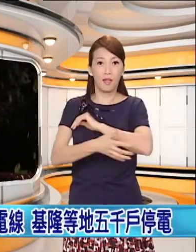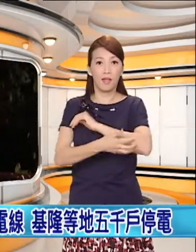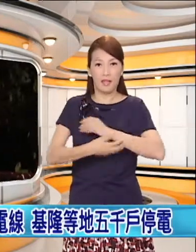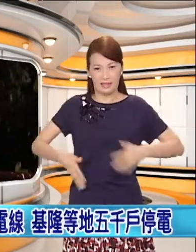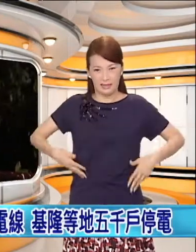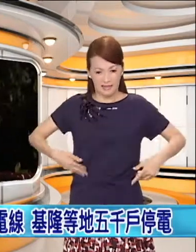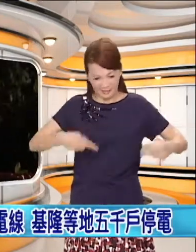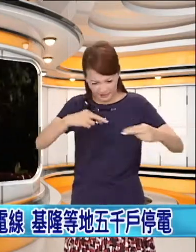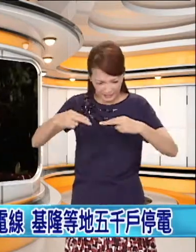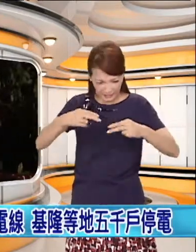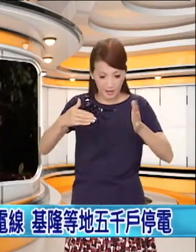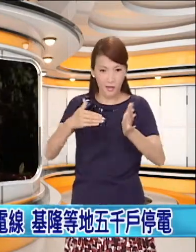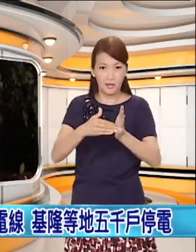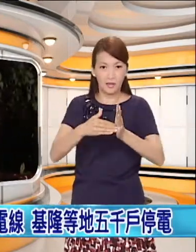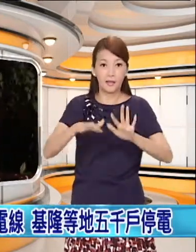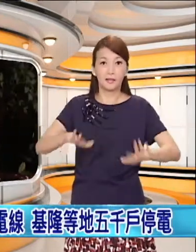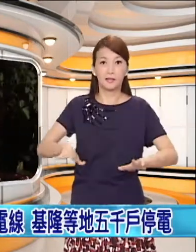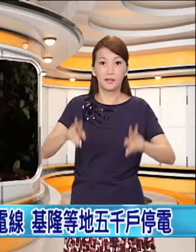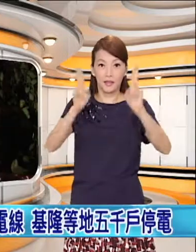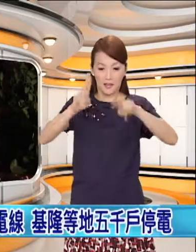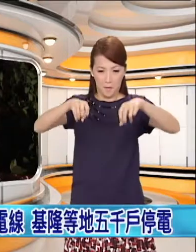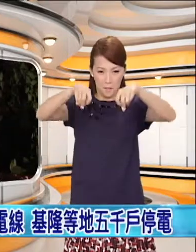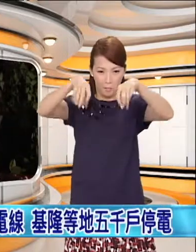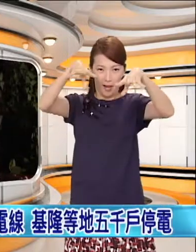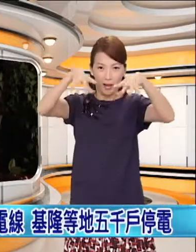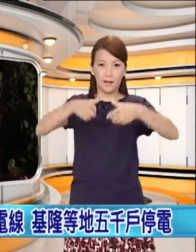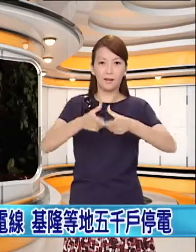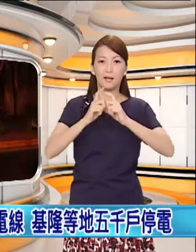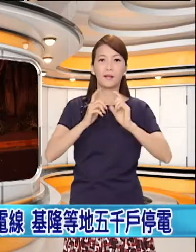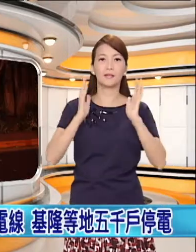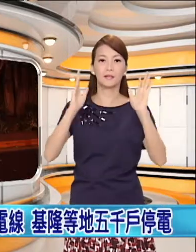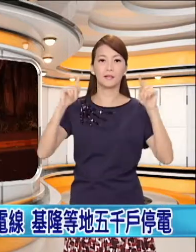目前已经恢复了正常供电。